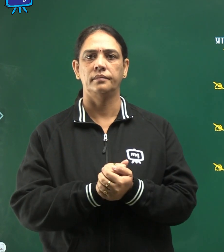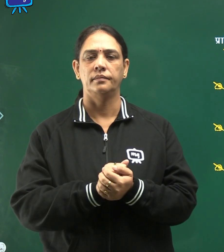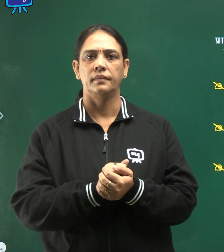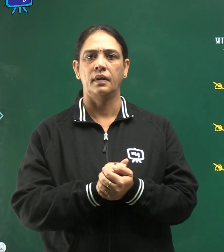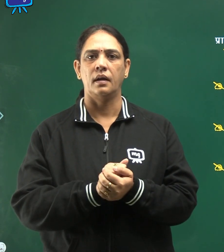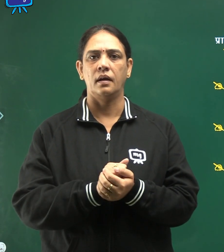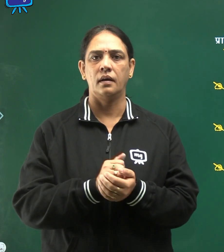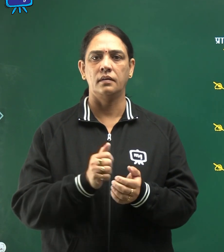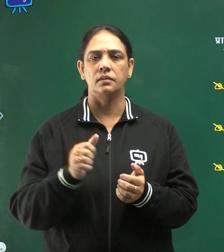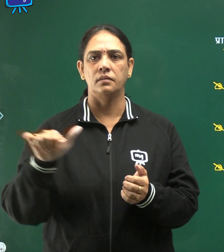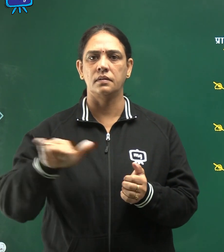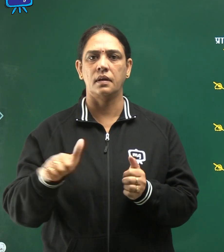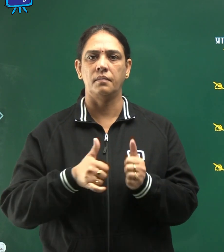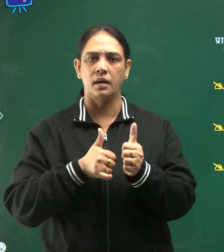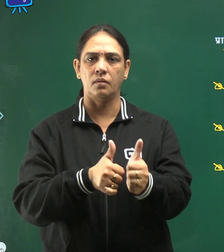अनुकूल